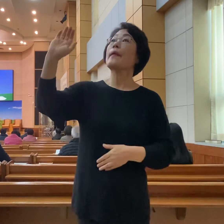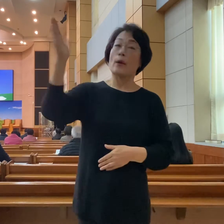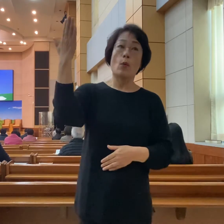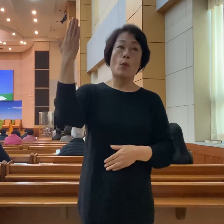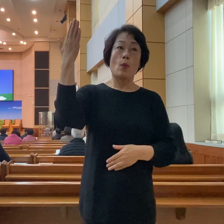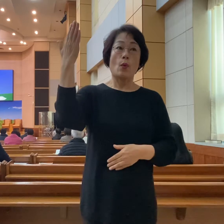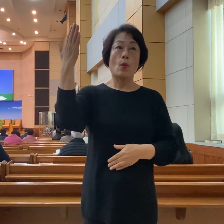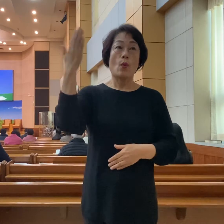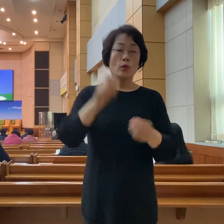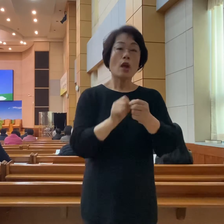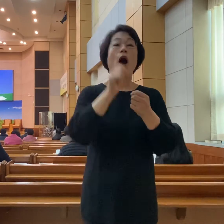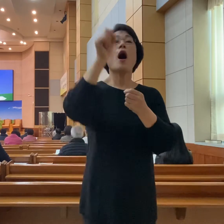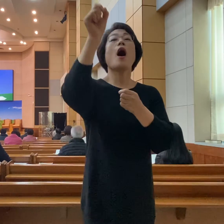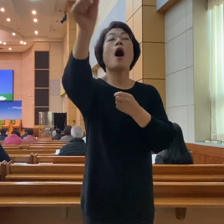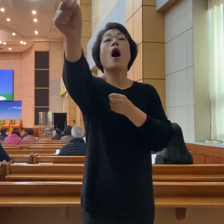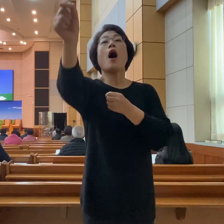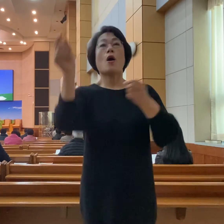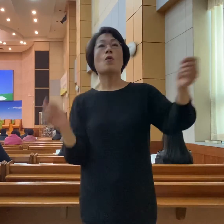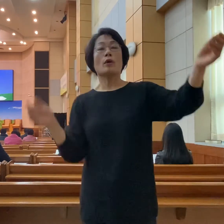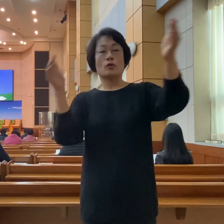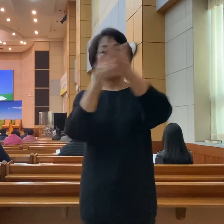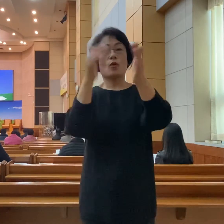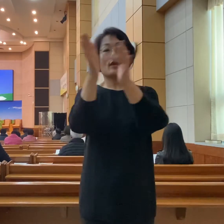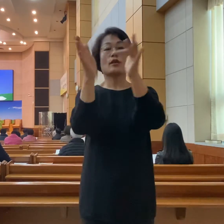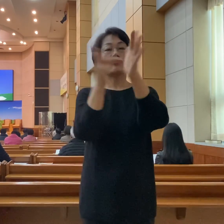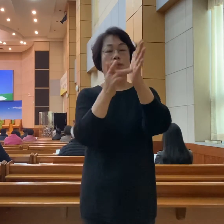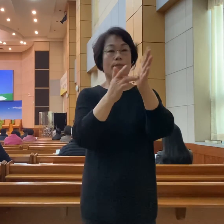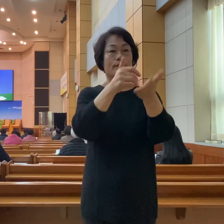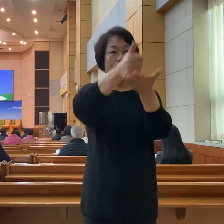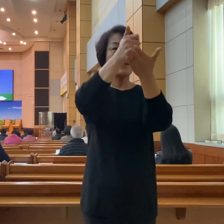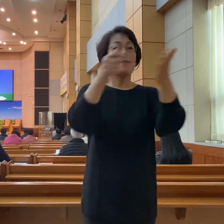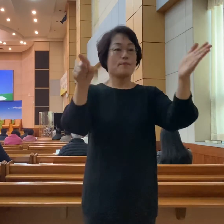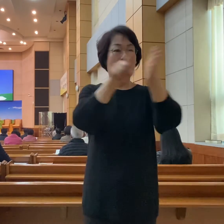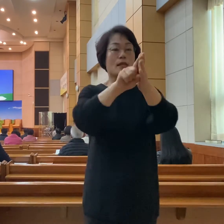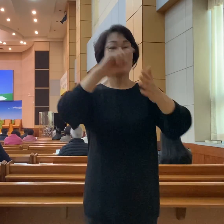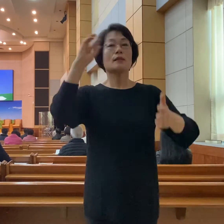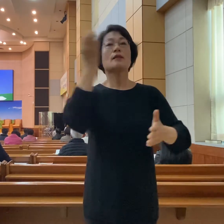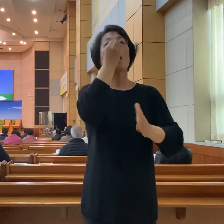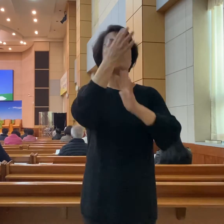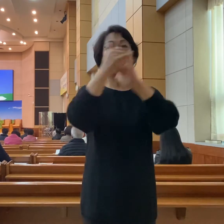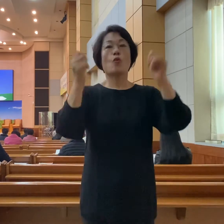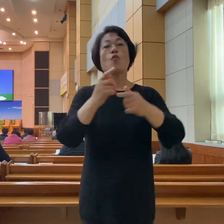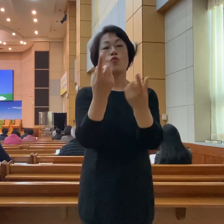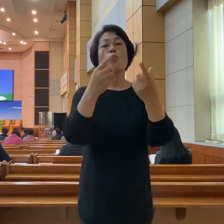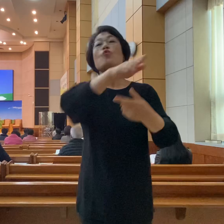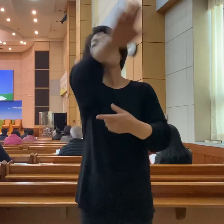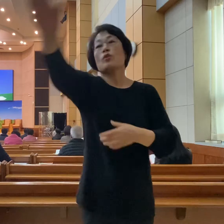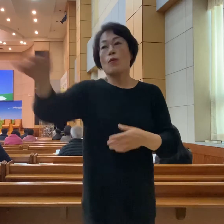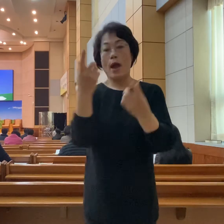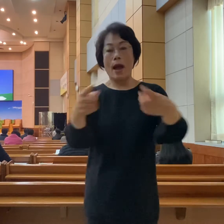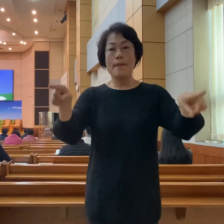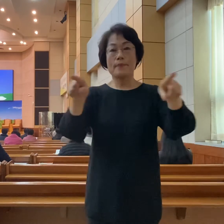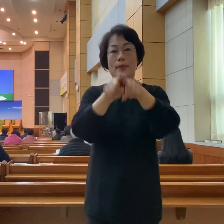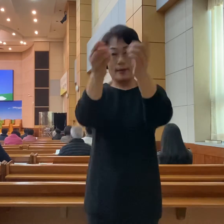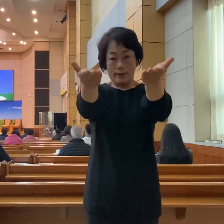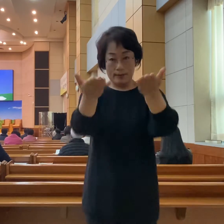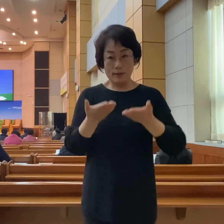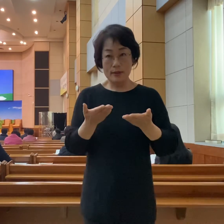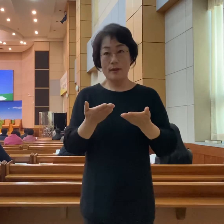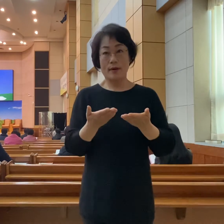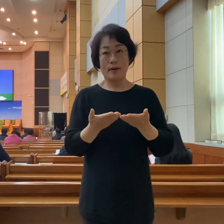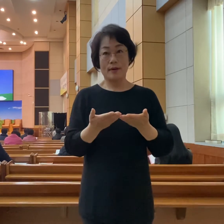되셔서 영원토록 예수님을 믿는 성도 우리와 함께